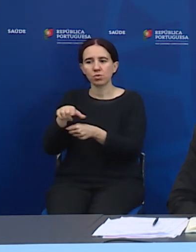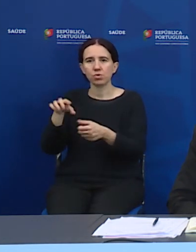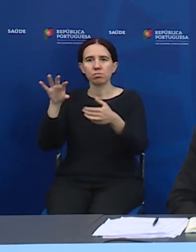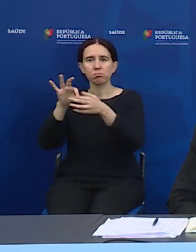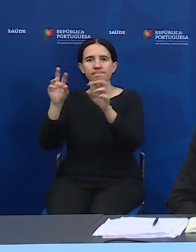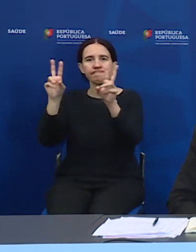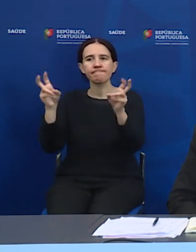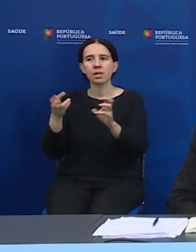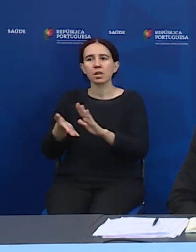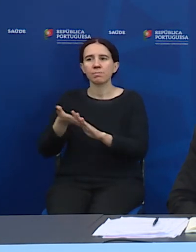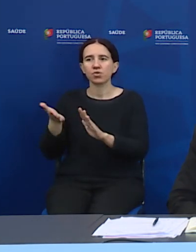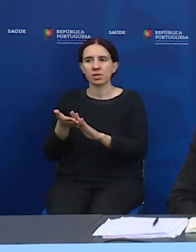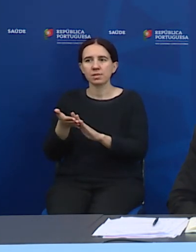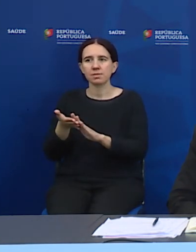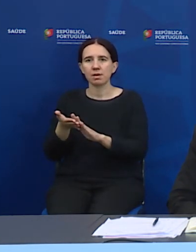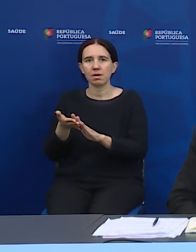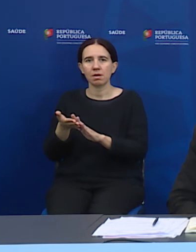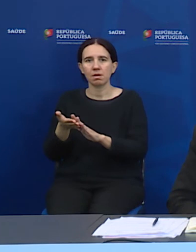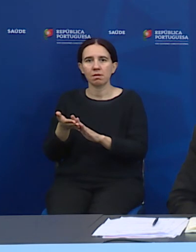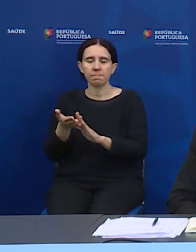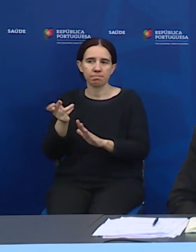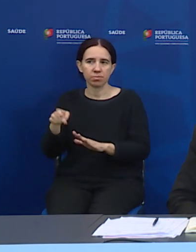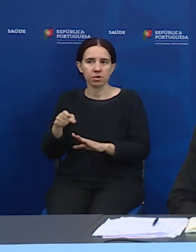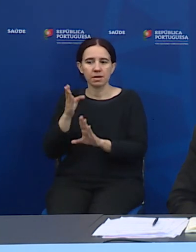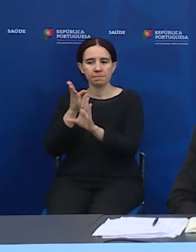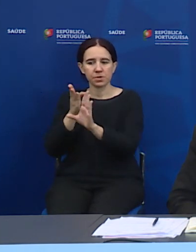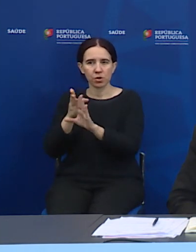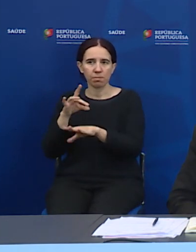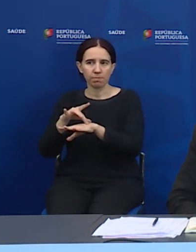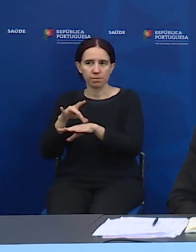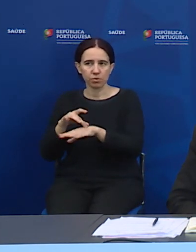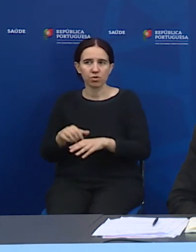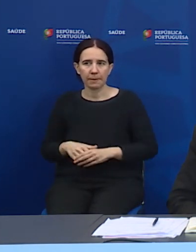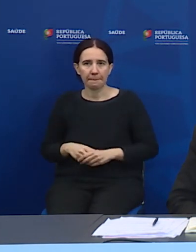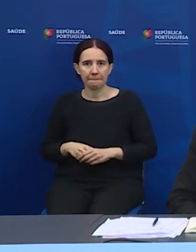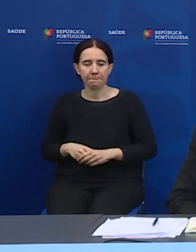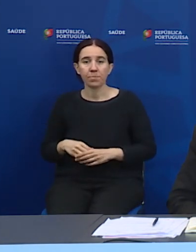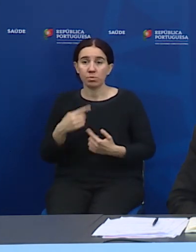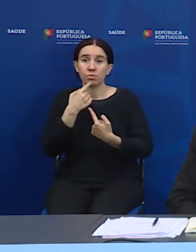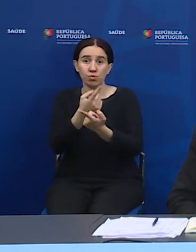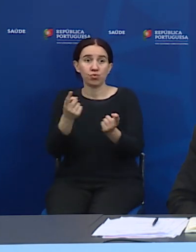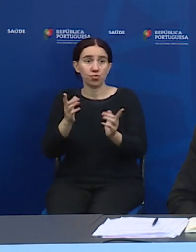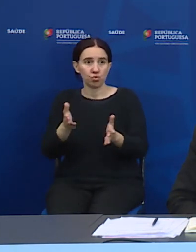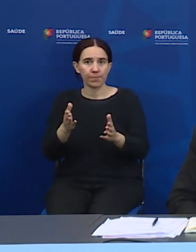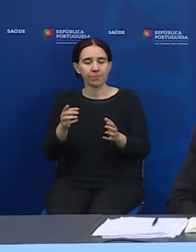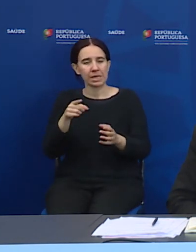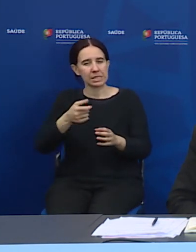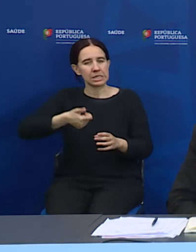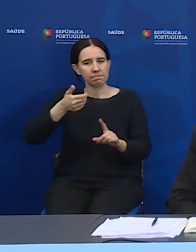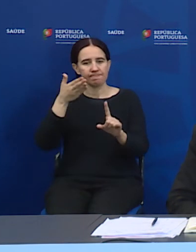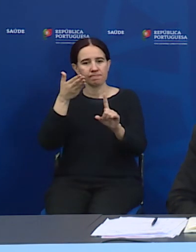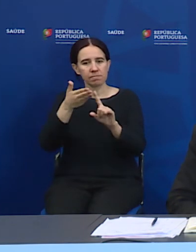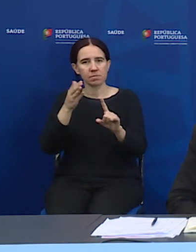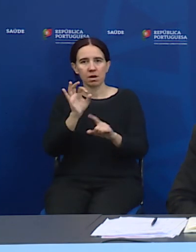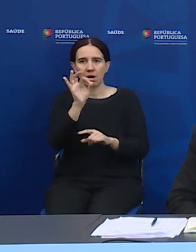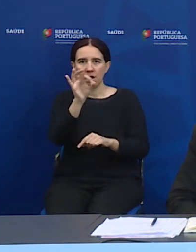âmbito da emergência em termos de psicopatologia a é como vos disse também e era sobre pudesse a